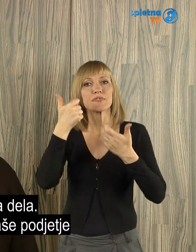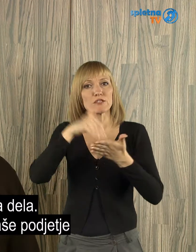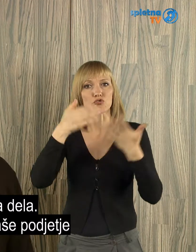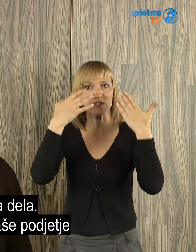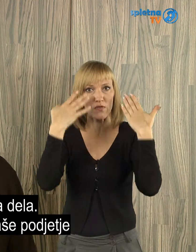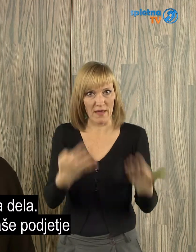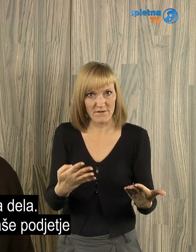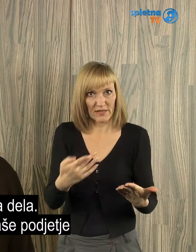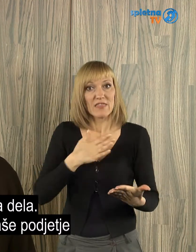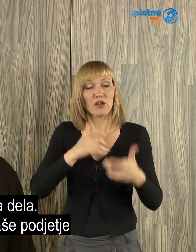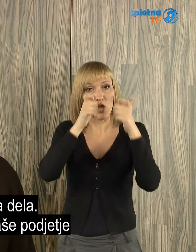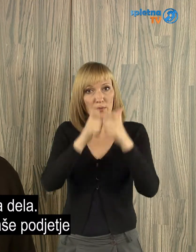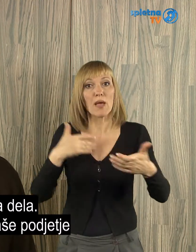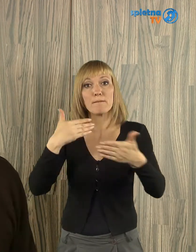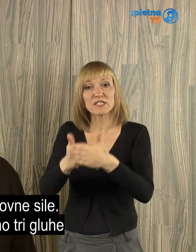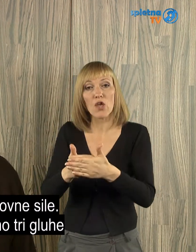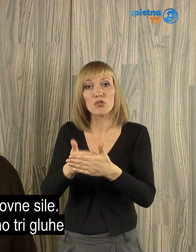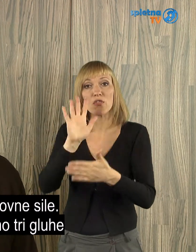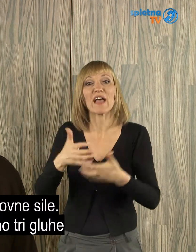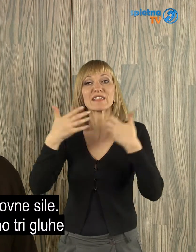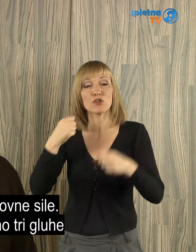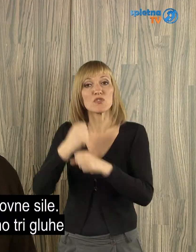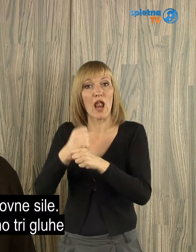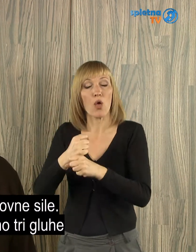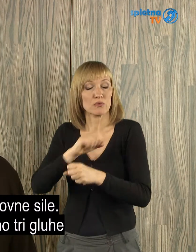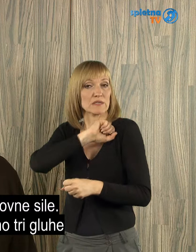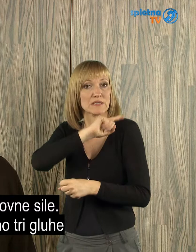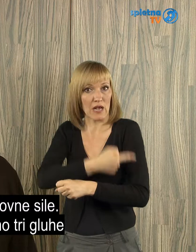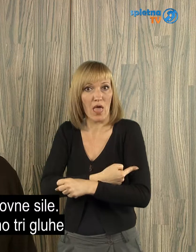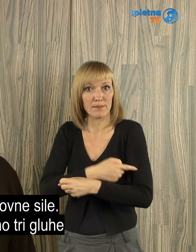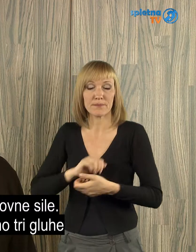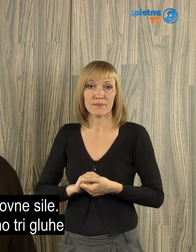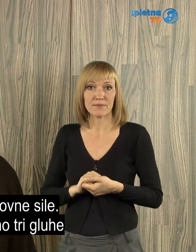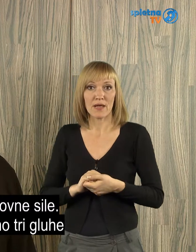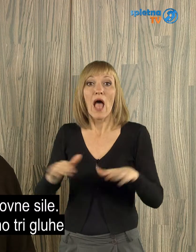leta 90 je že naše podjetje prisotno na trgu delovne sile.